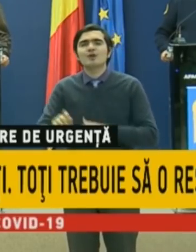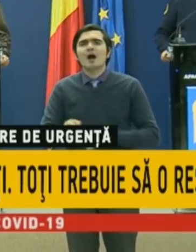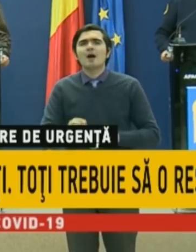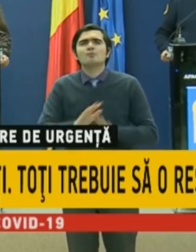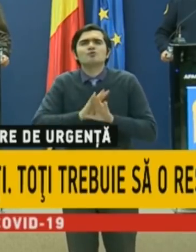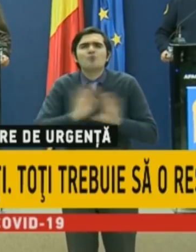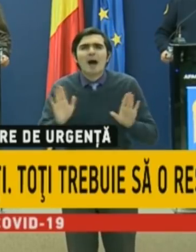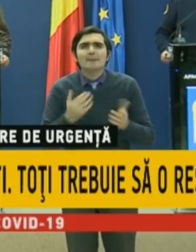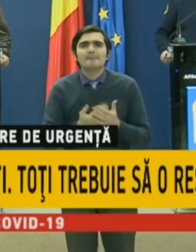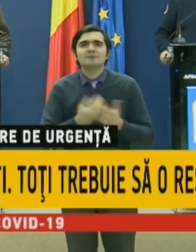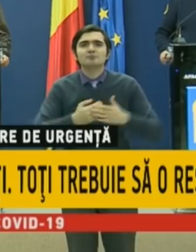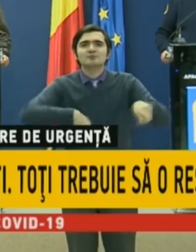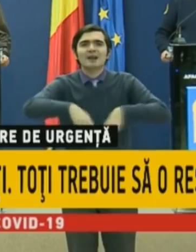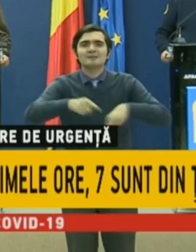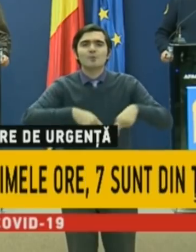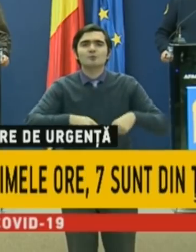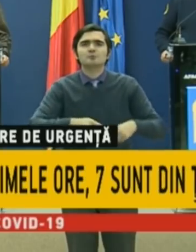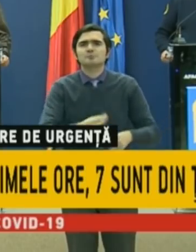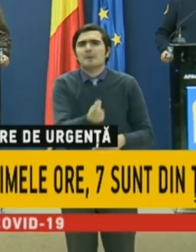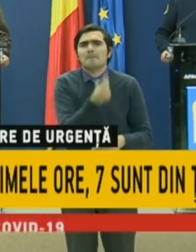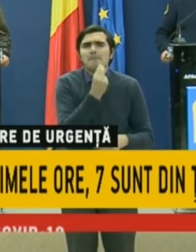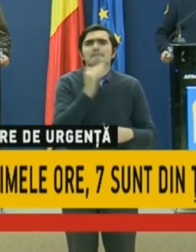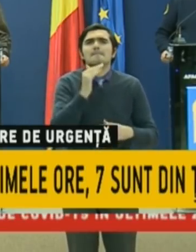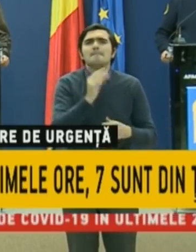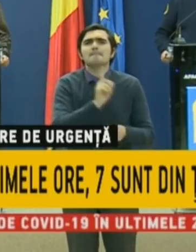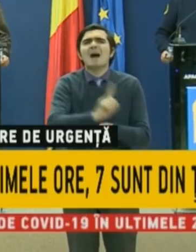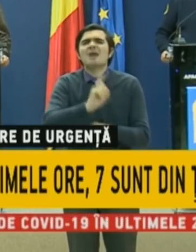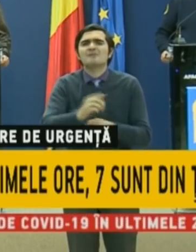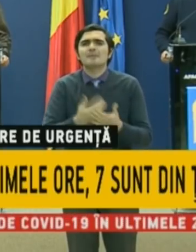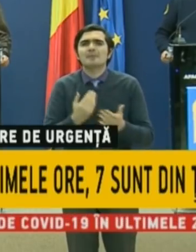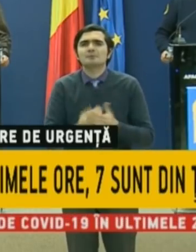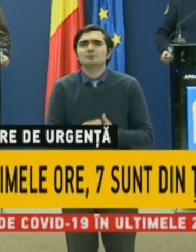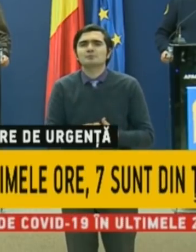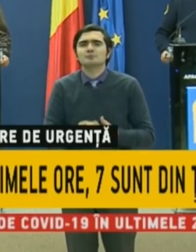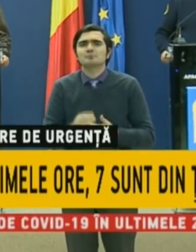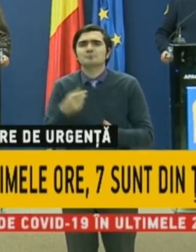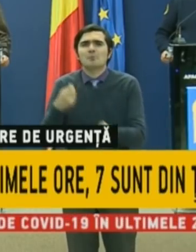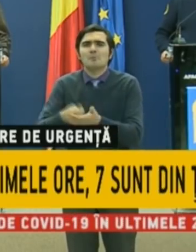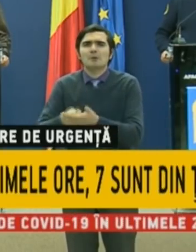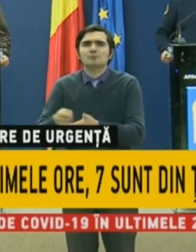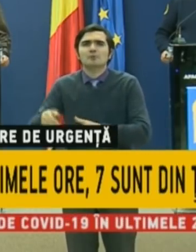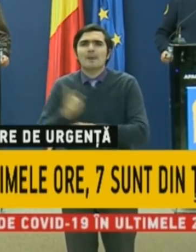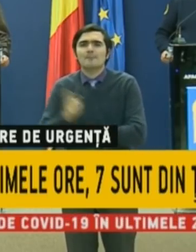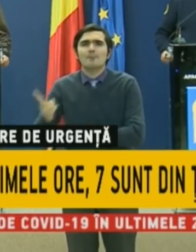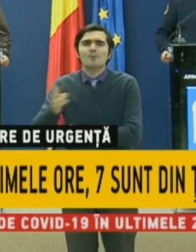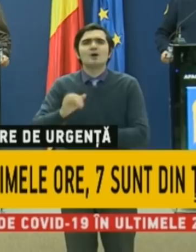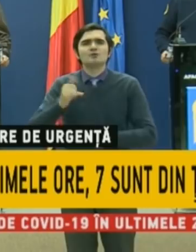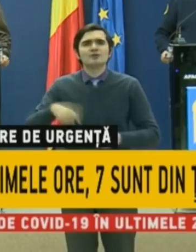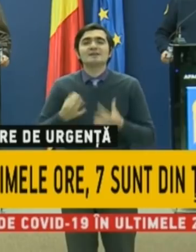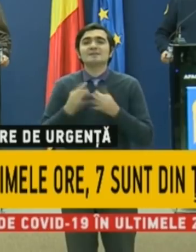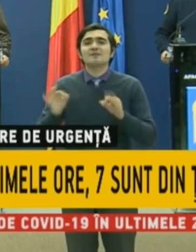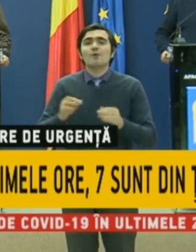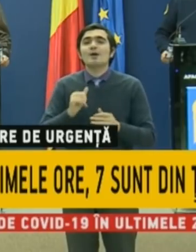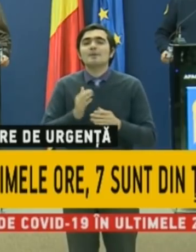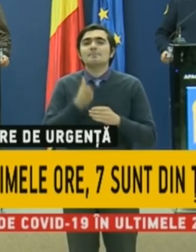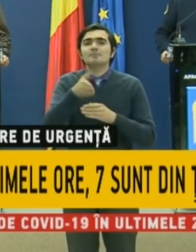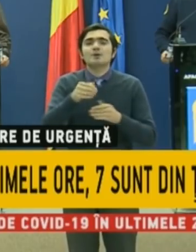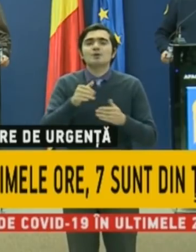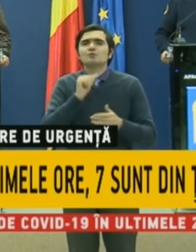de marfă, pentru aprovizionarea populației și pentru persoanele care nu locuiesc în zona